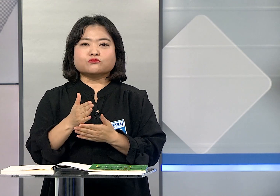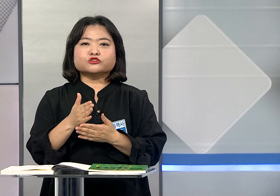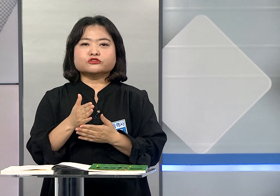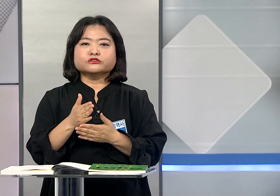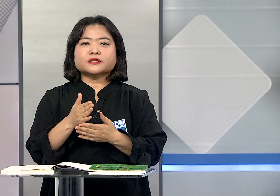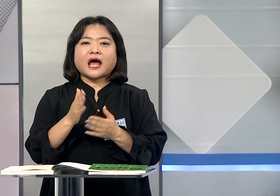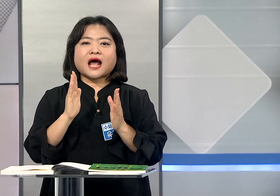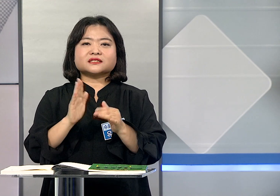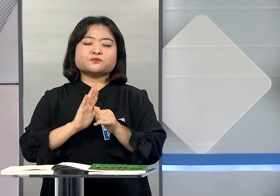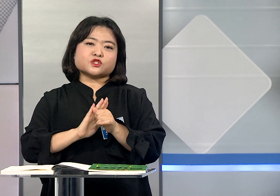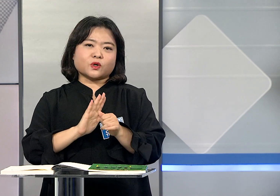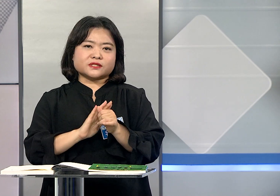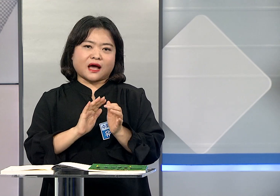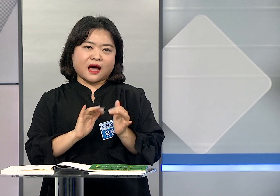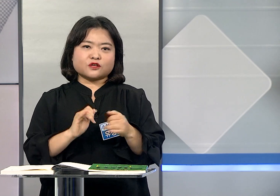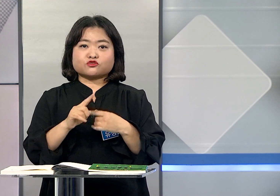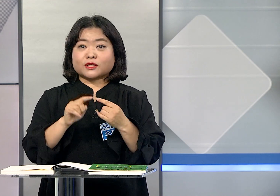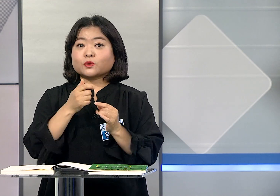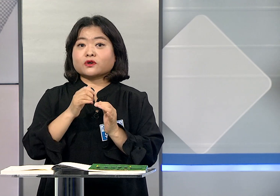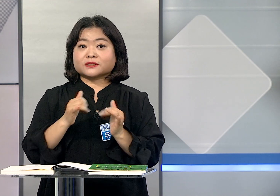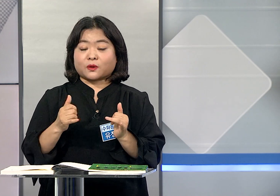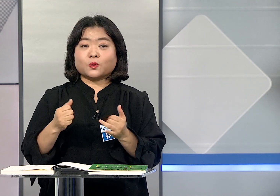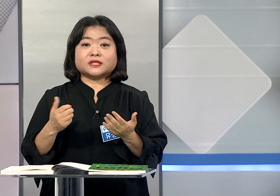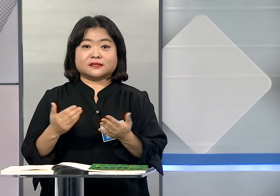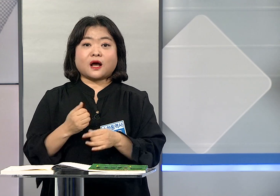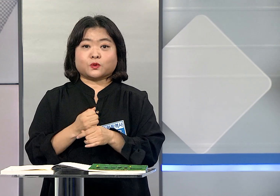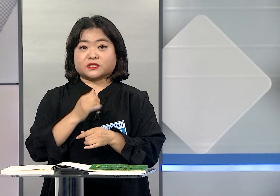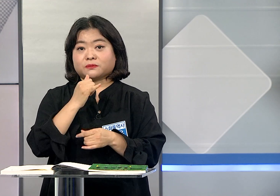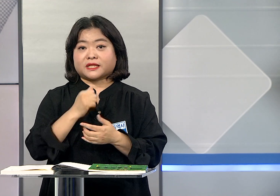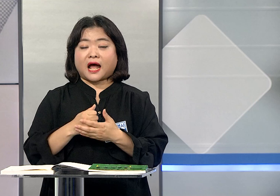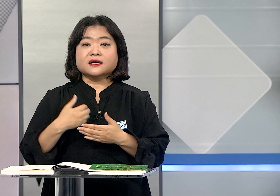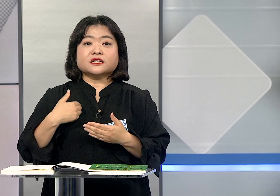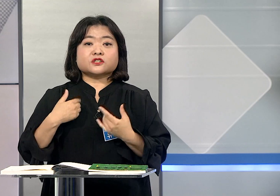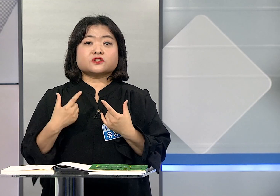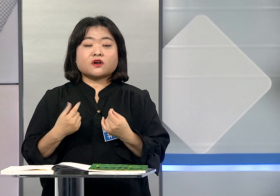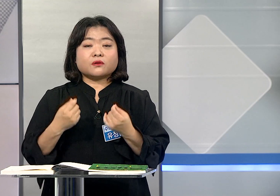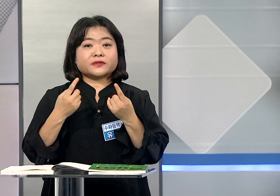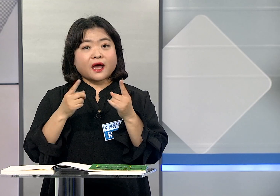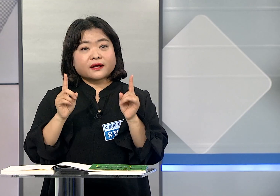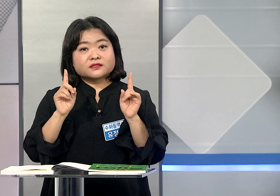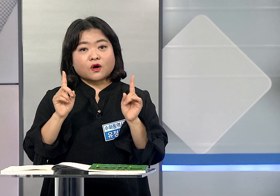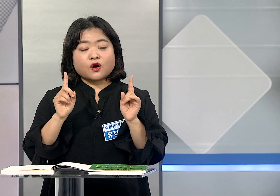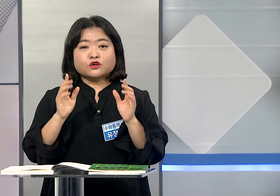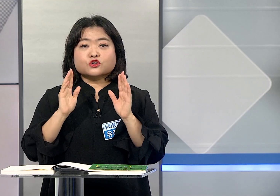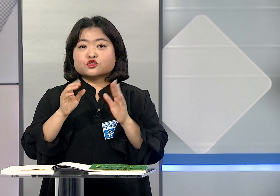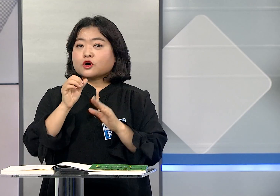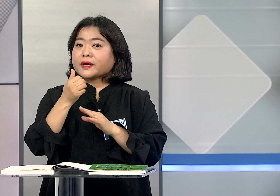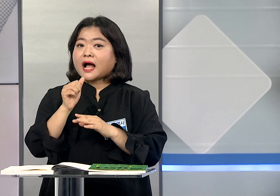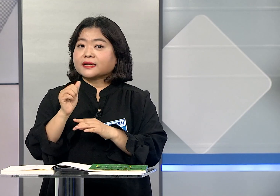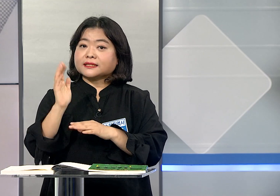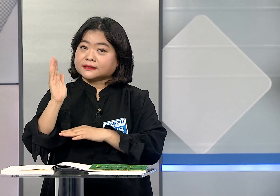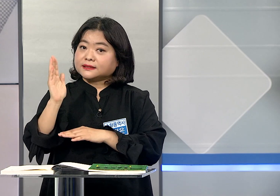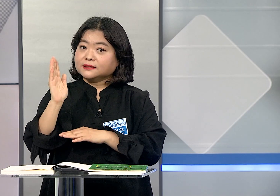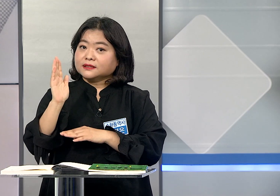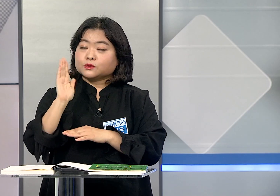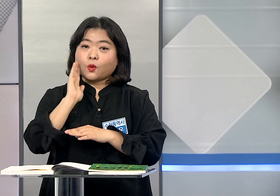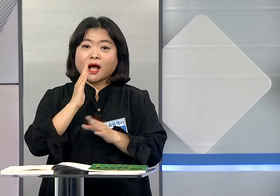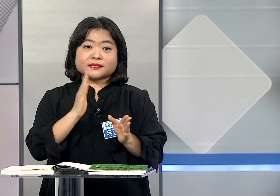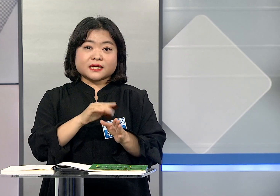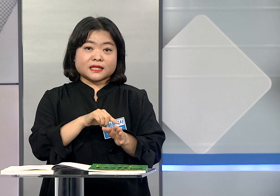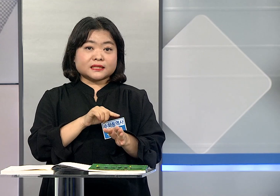있습니다. 전문 학습 지원사 수화통역사로 일을 하고 있습니다. 저처럼 대학에서 수업의